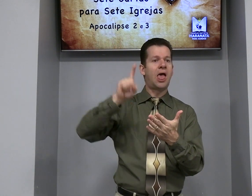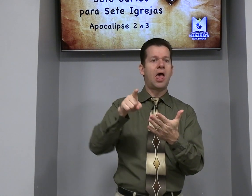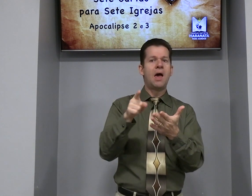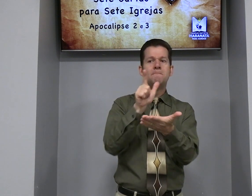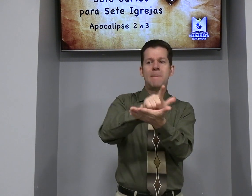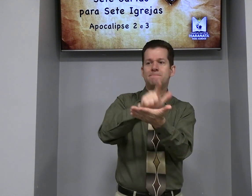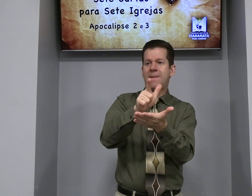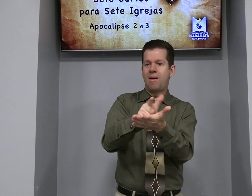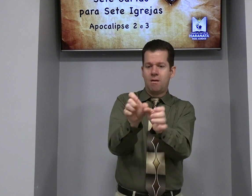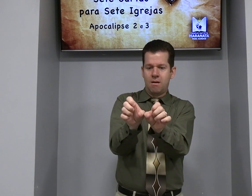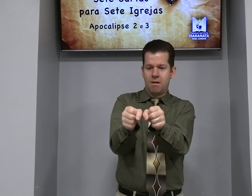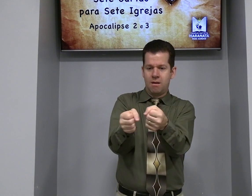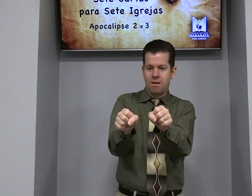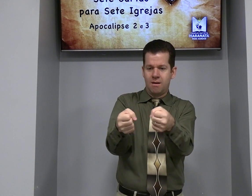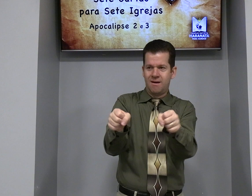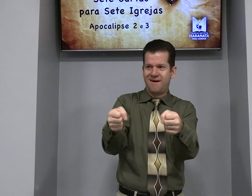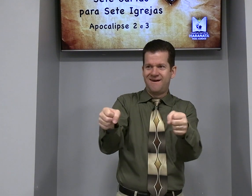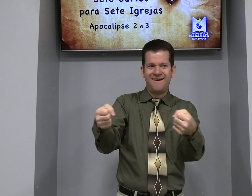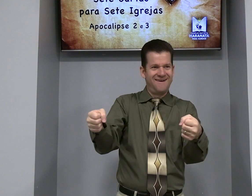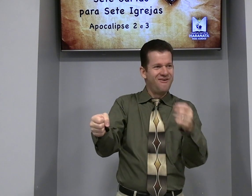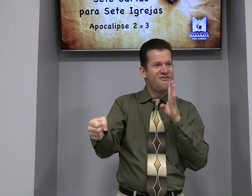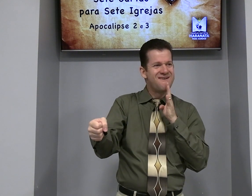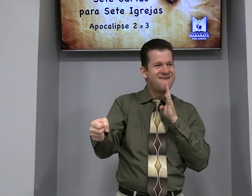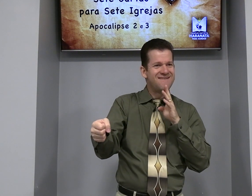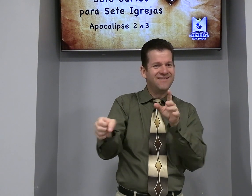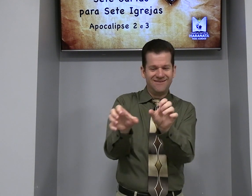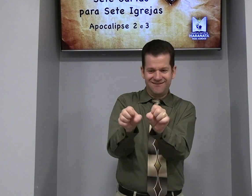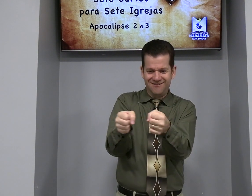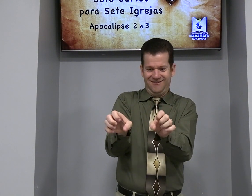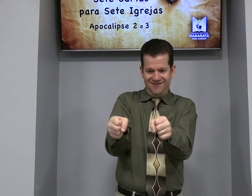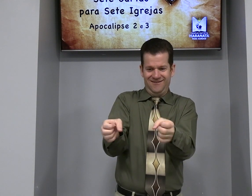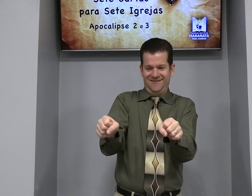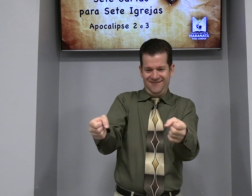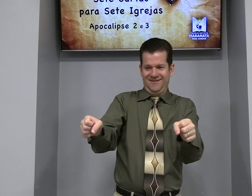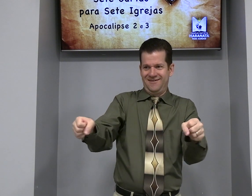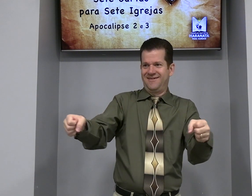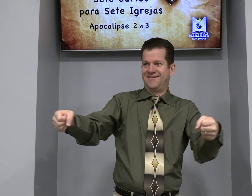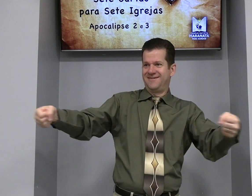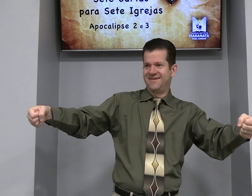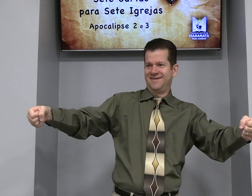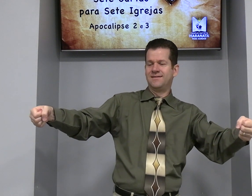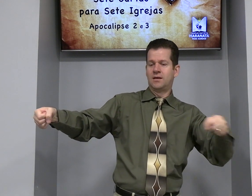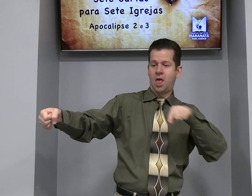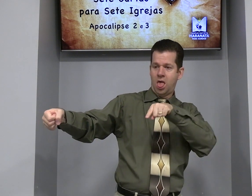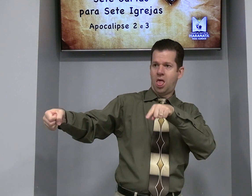livro, o papel, antigamente era o papel.